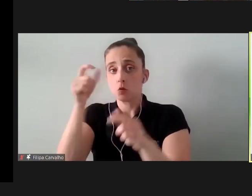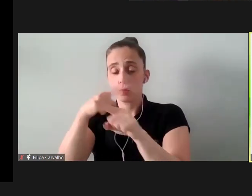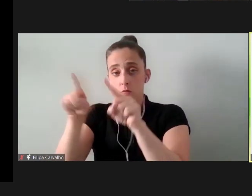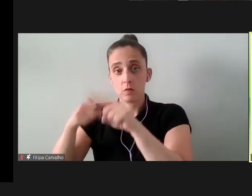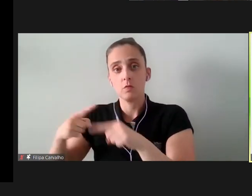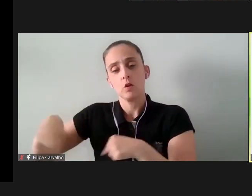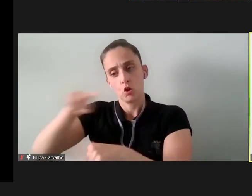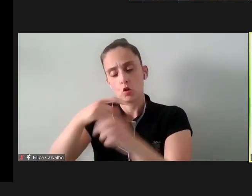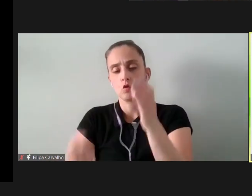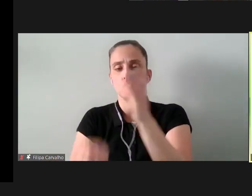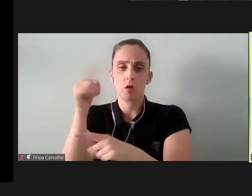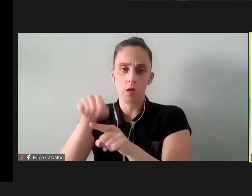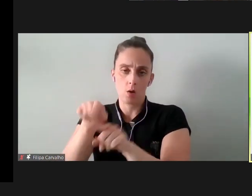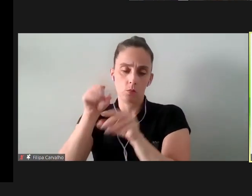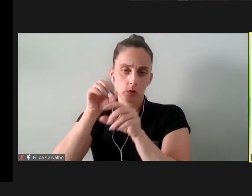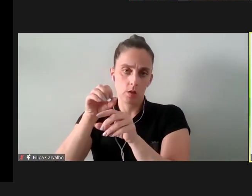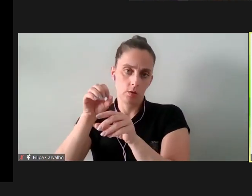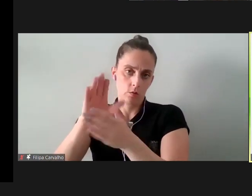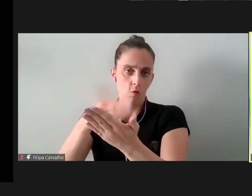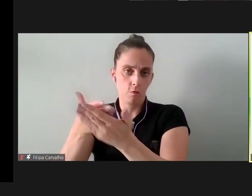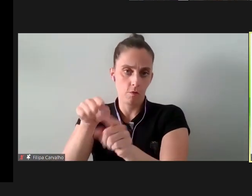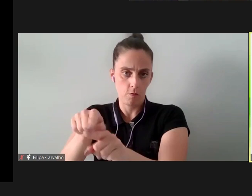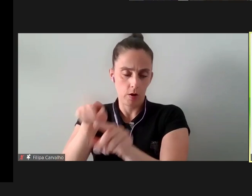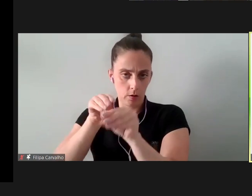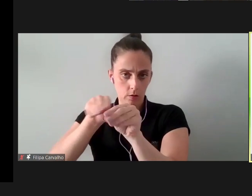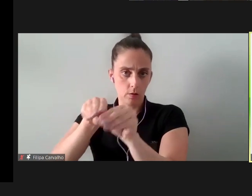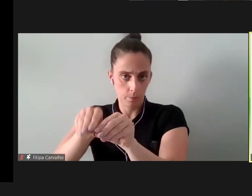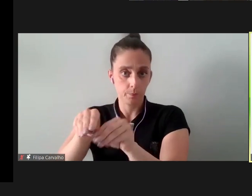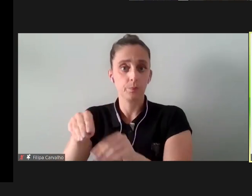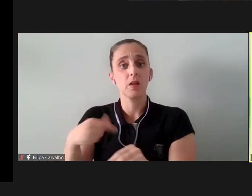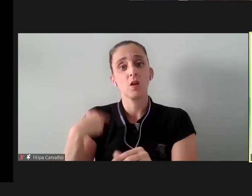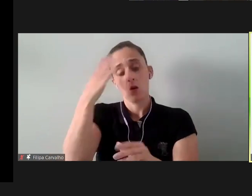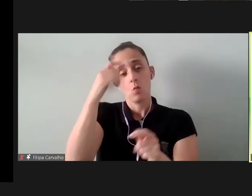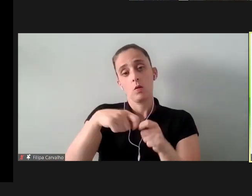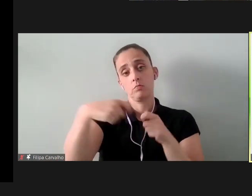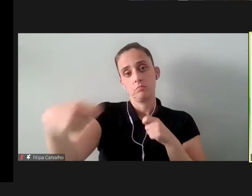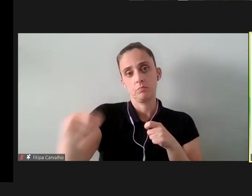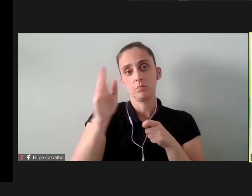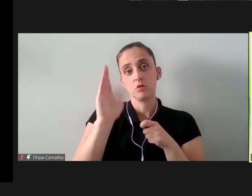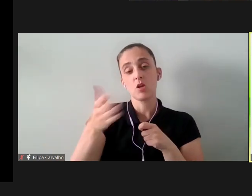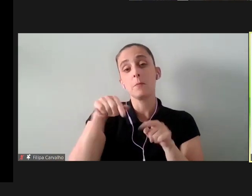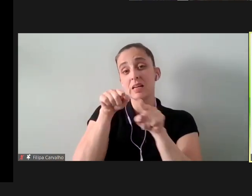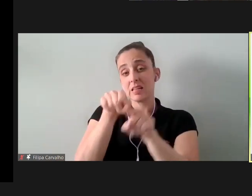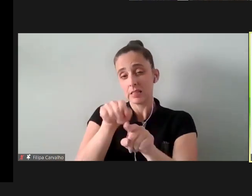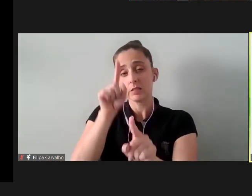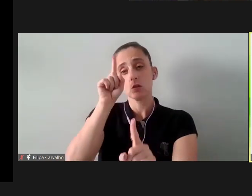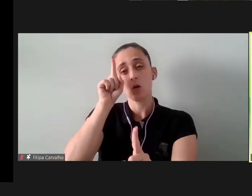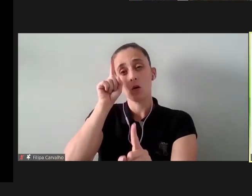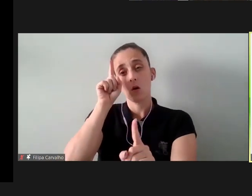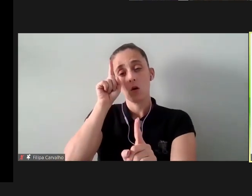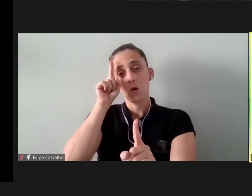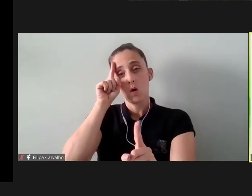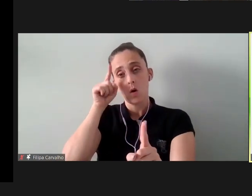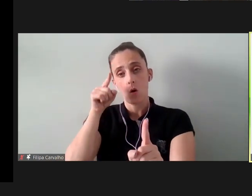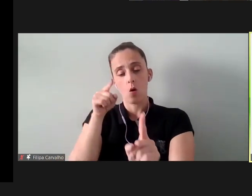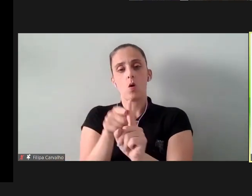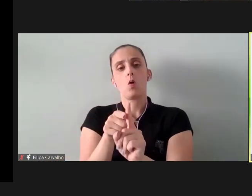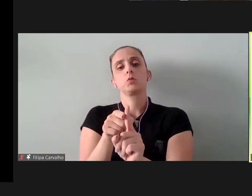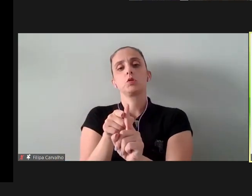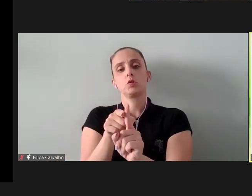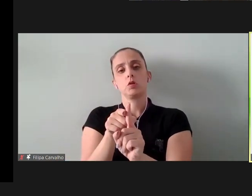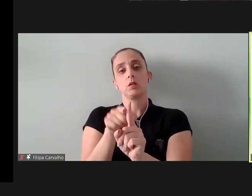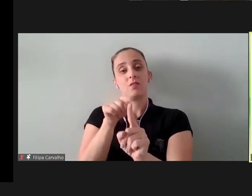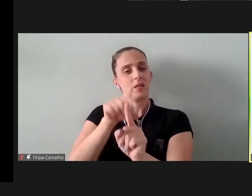que, e agora suspeito que já alonguei um bocadinho, este tem sido o posicionamento e este tem